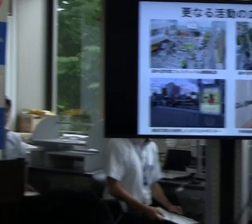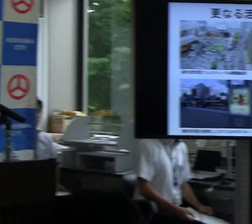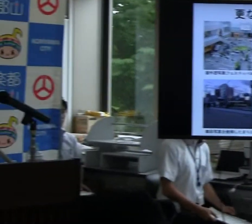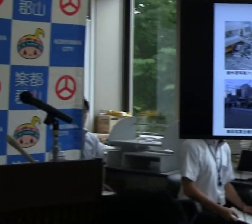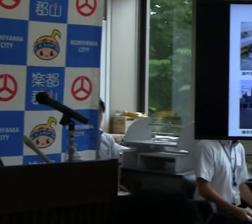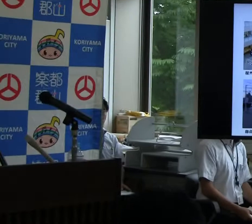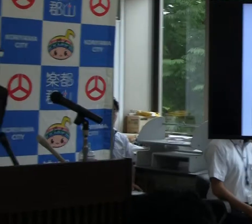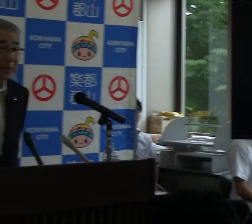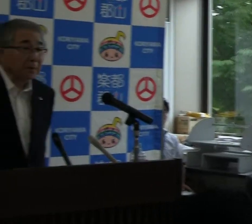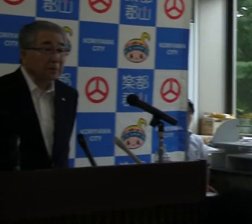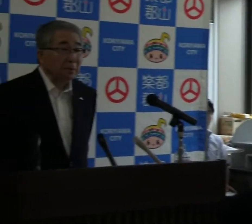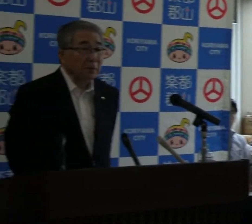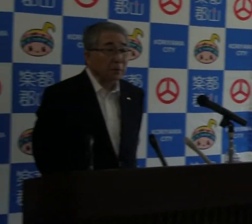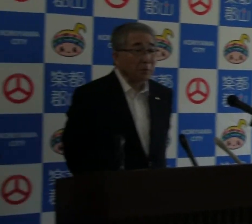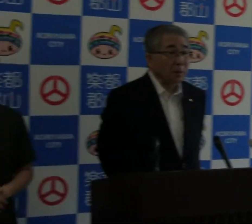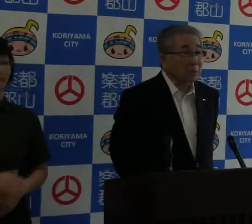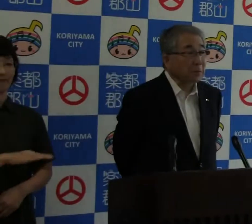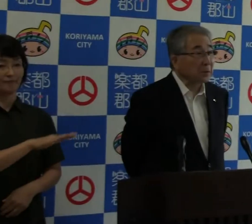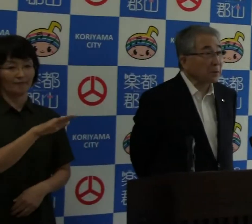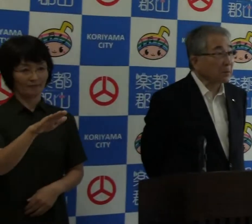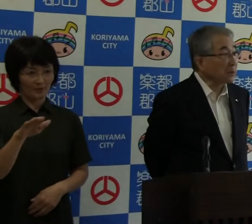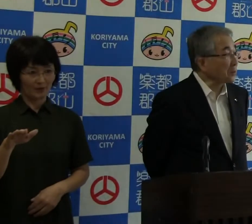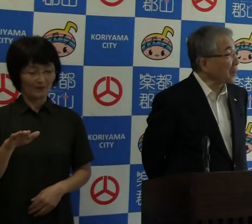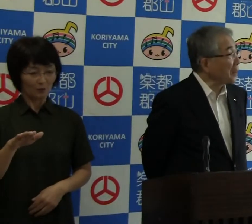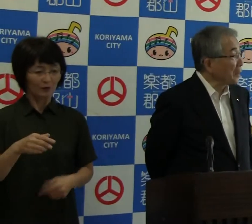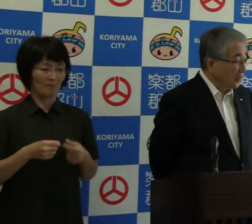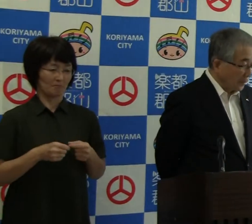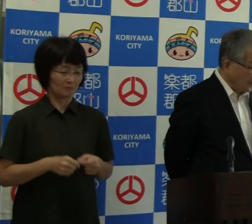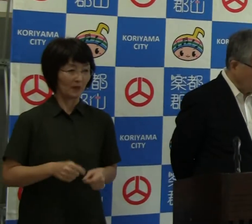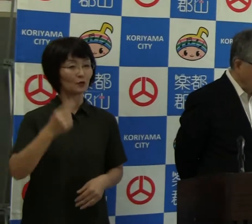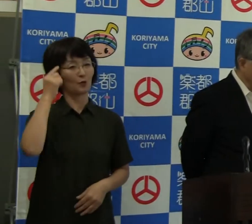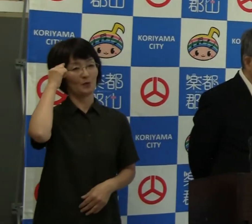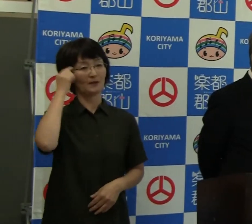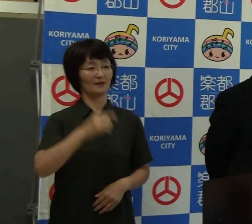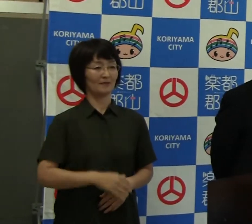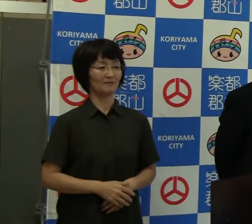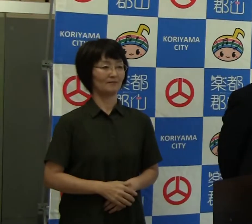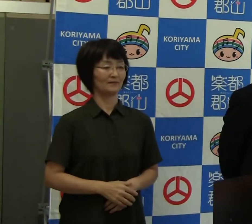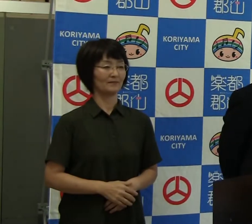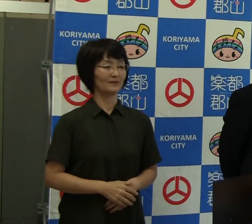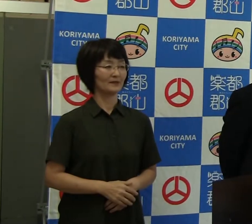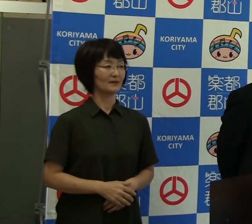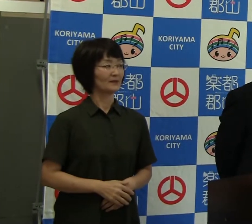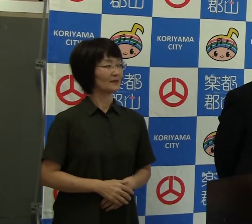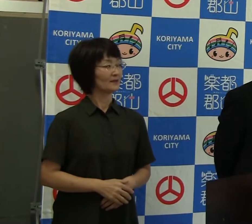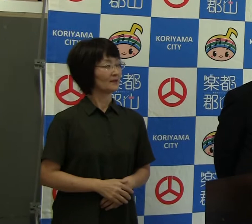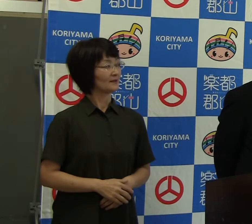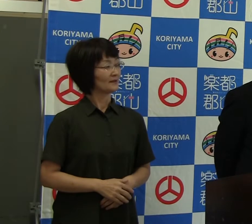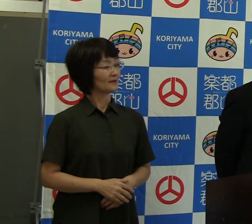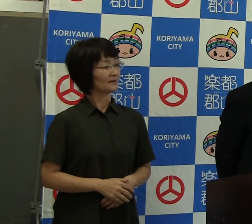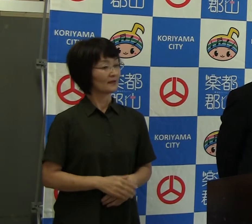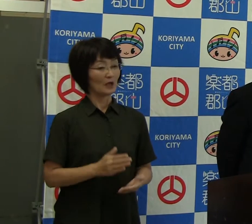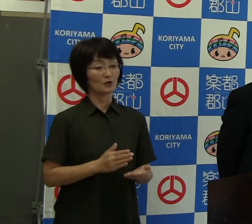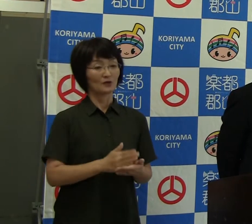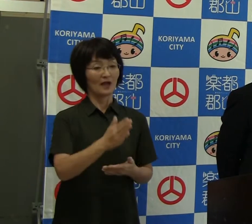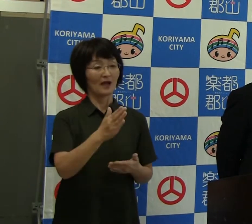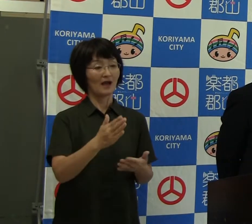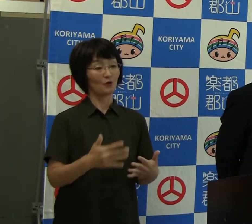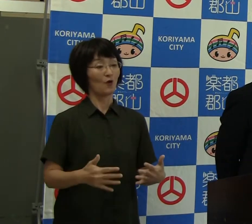もう常に皆様の方がお詳しいと思いますが、どちらもどちらかというと、スタートアップ